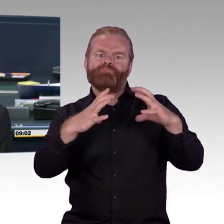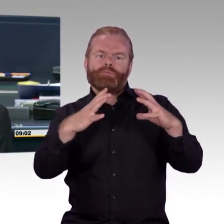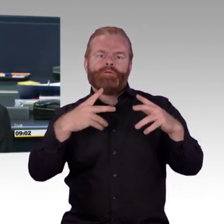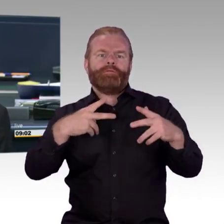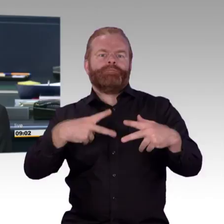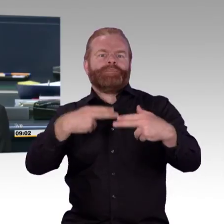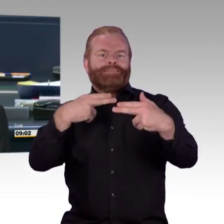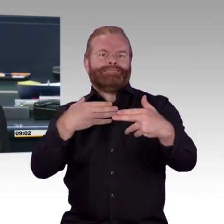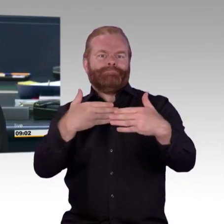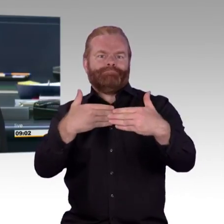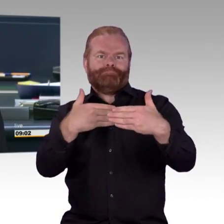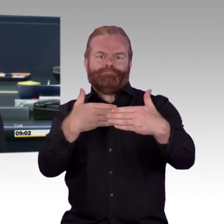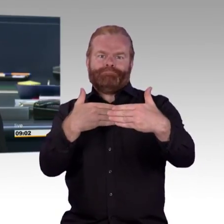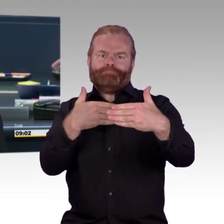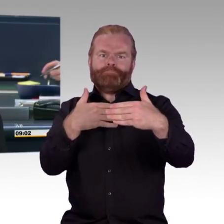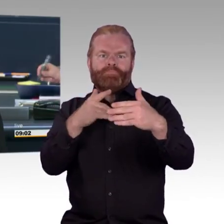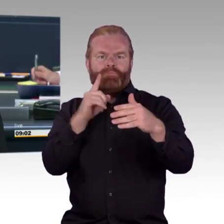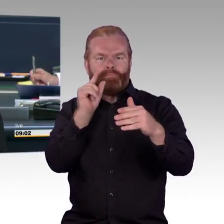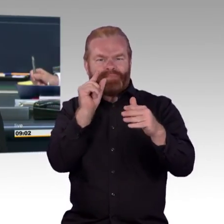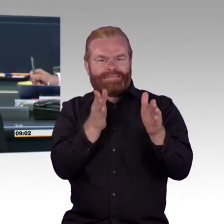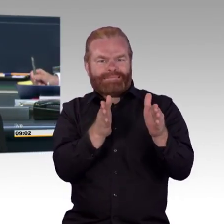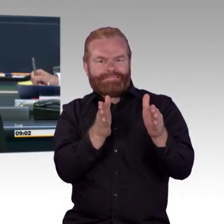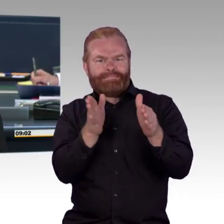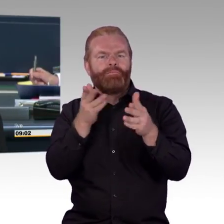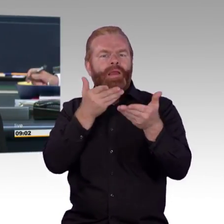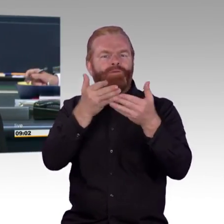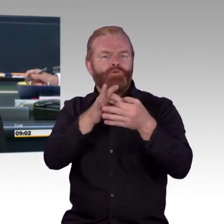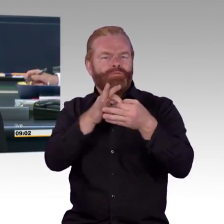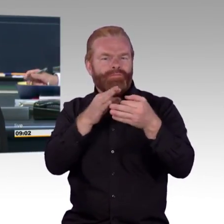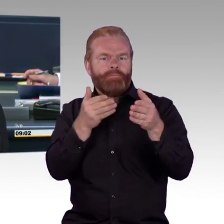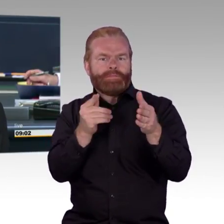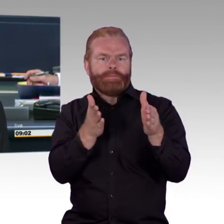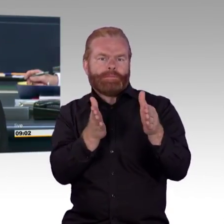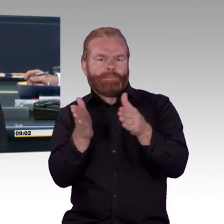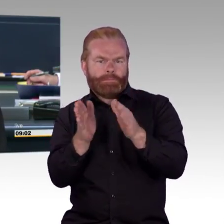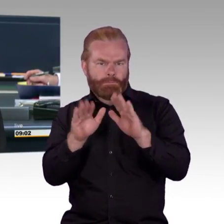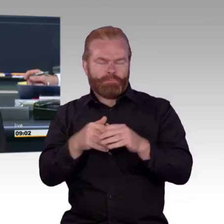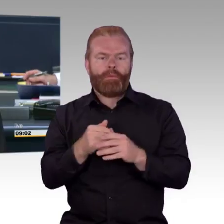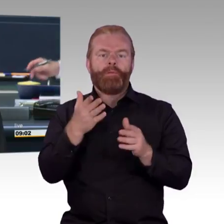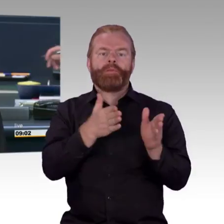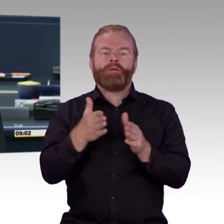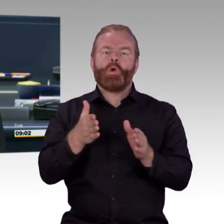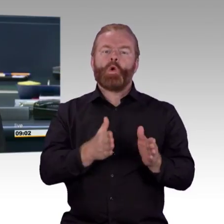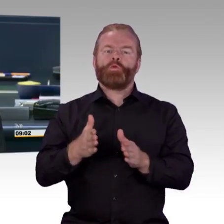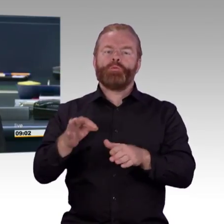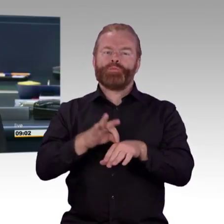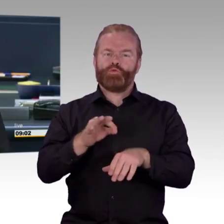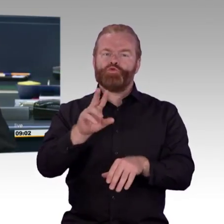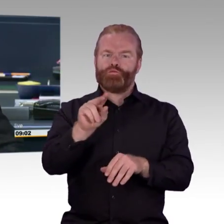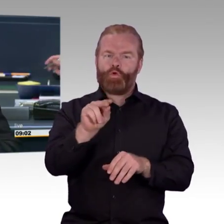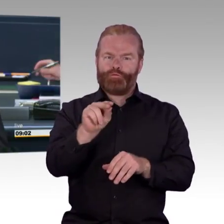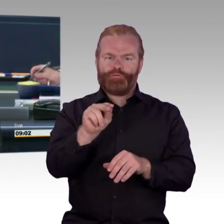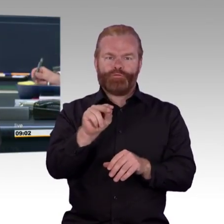abschließende Beratung des Antrags Christenverfolgung stoppen und sanktionieren, wird abgesetzt. Und stattdessen soll der Antrag auf der